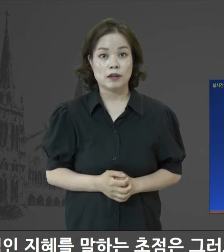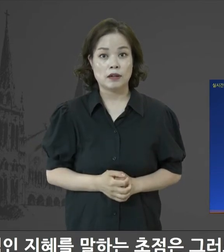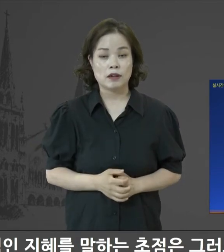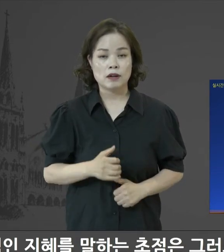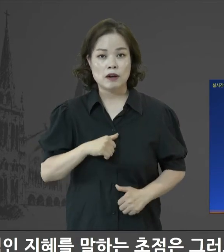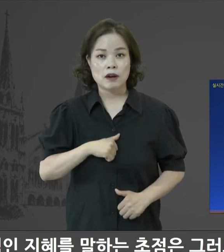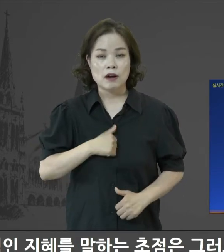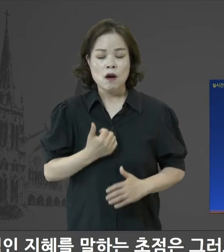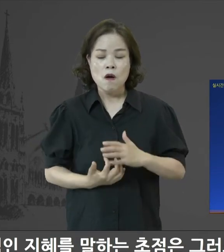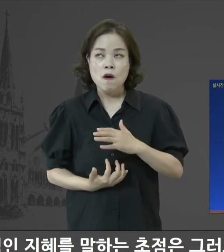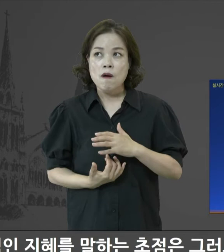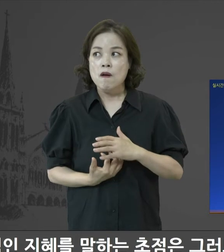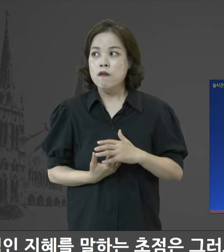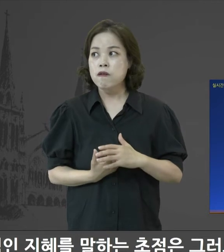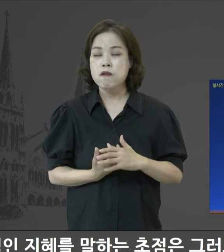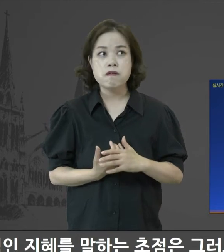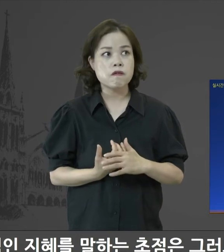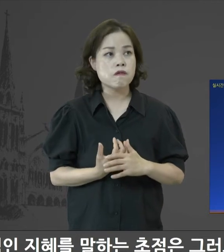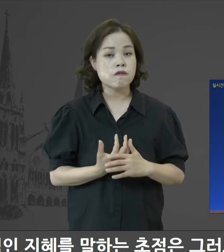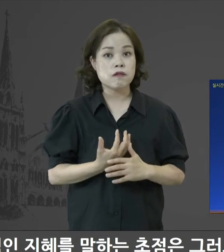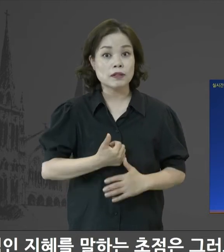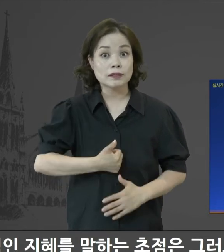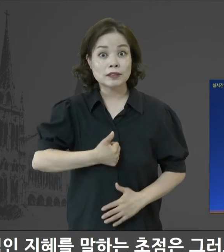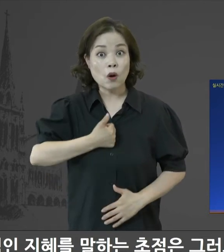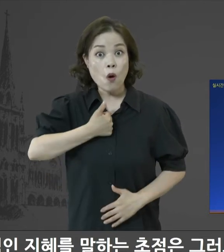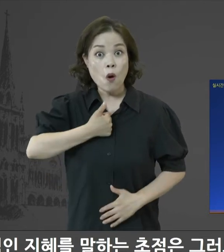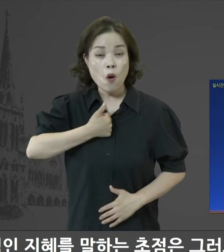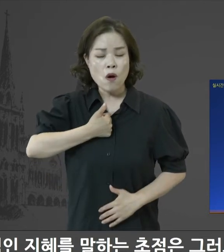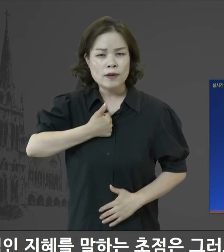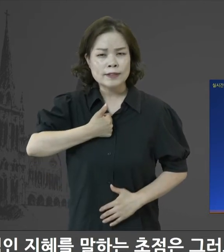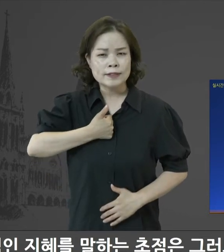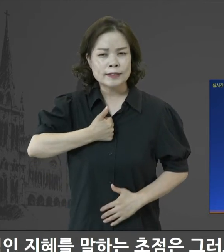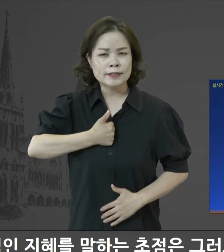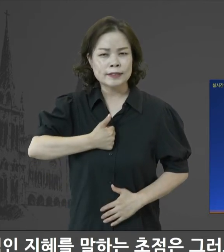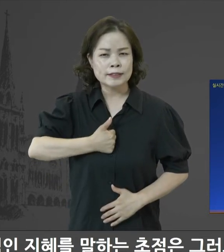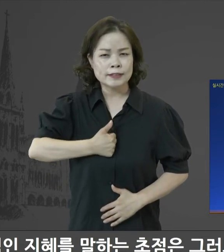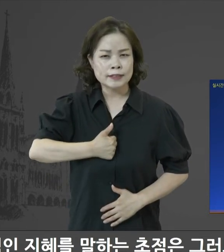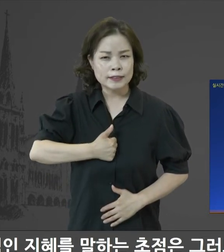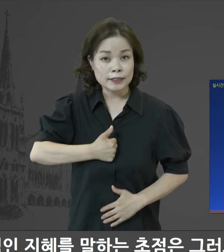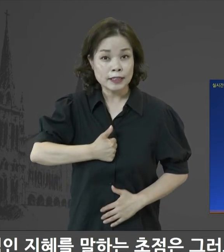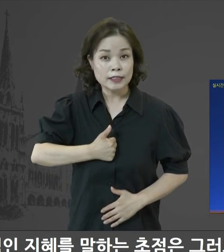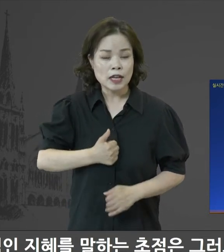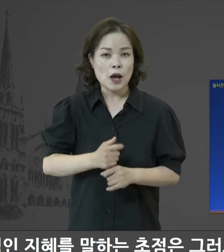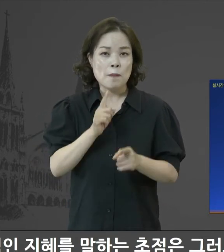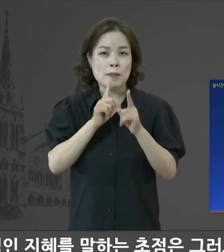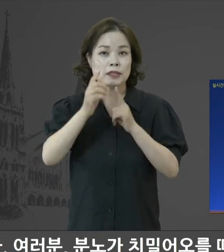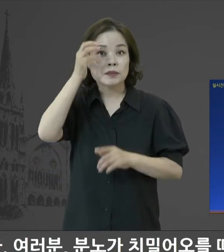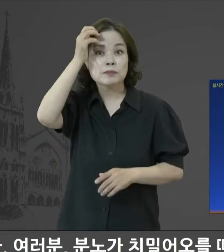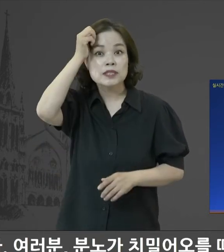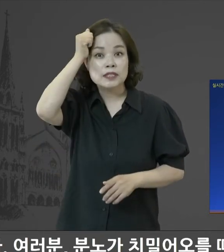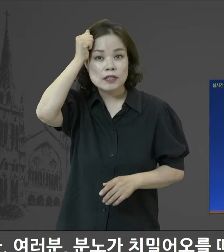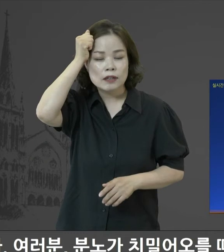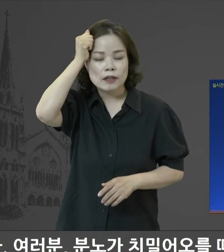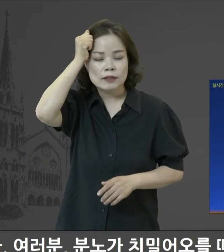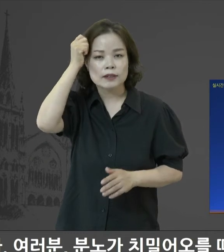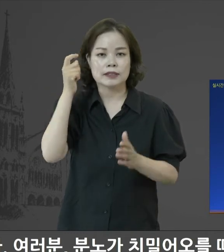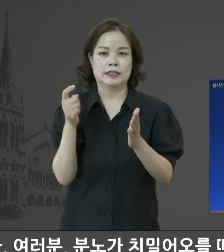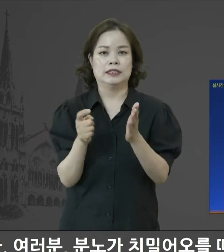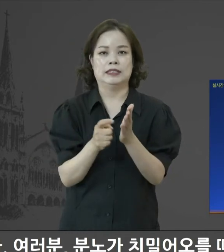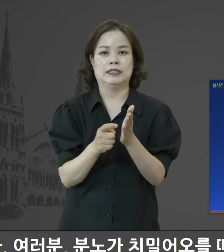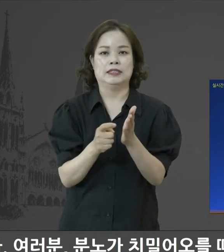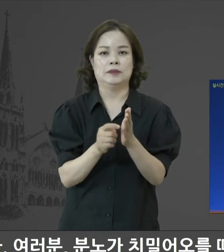분노가 치밀어 오를 때요, 성내기를 더디하라, 이 말씀을 기억하는 것이